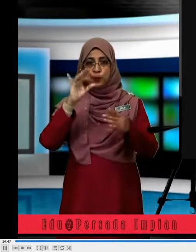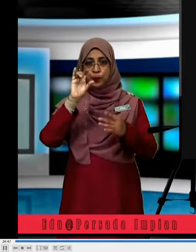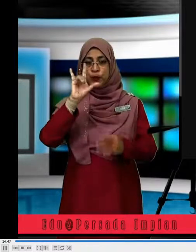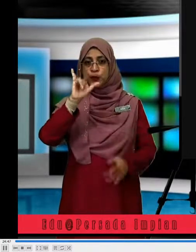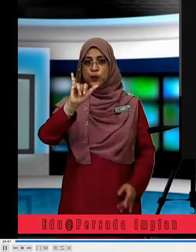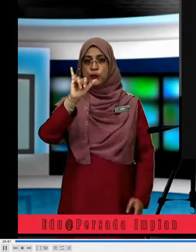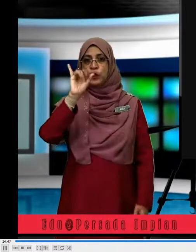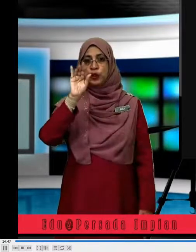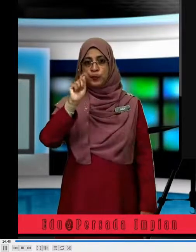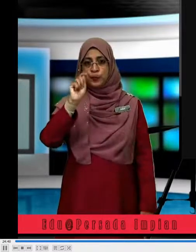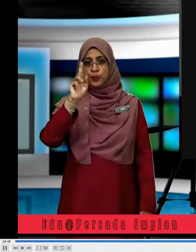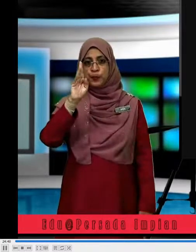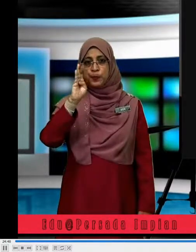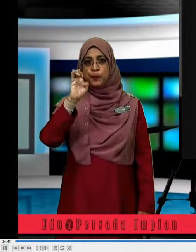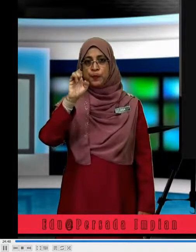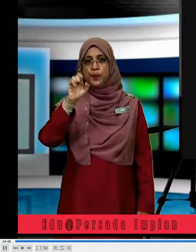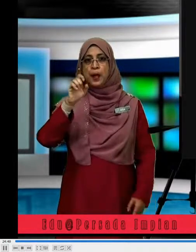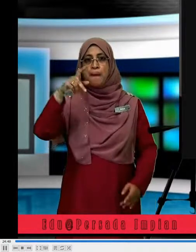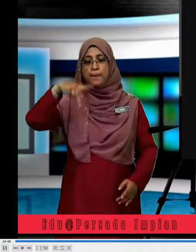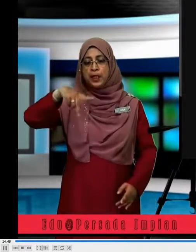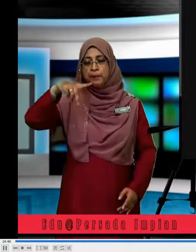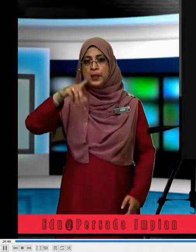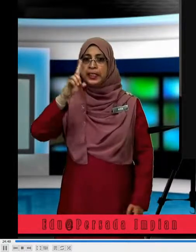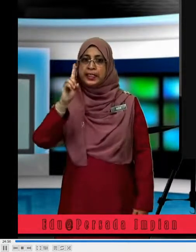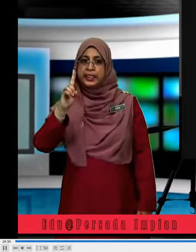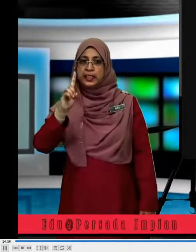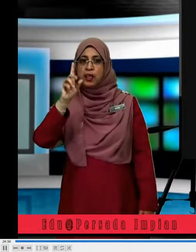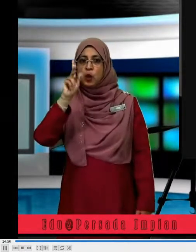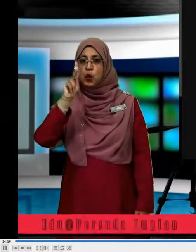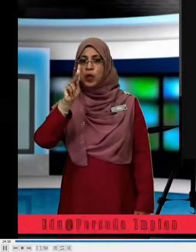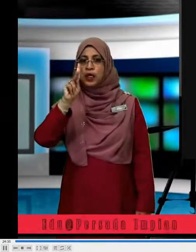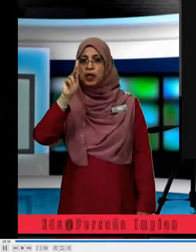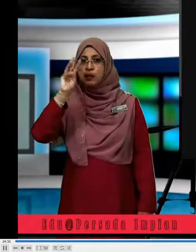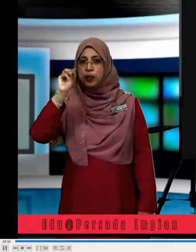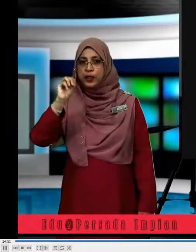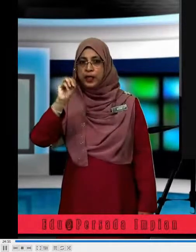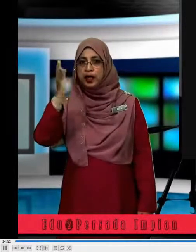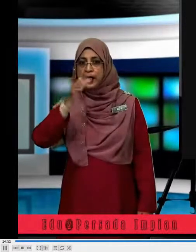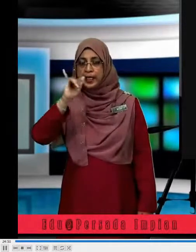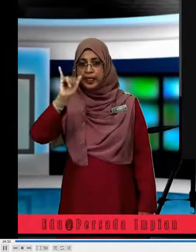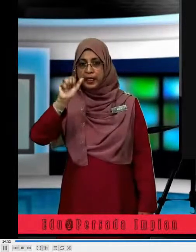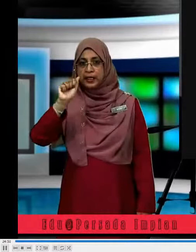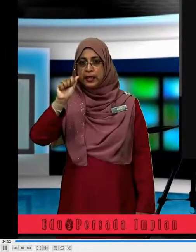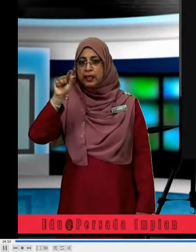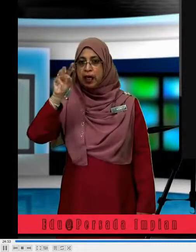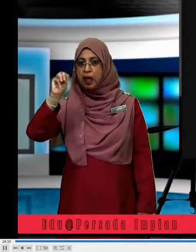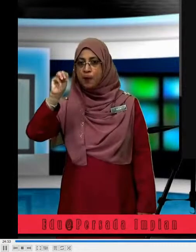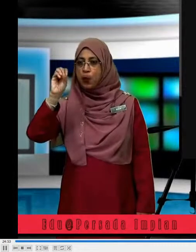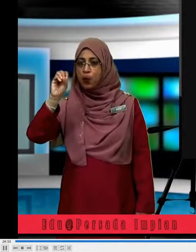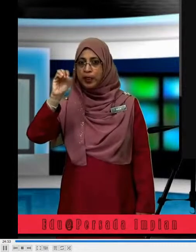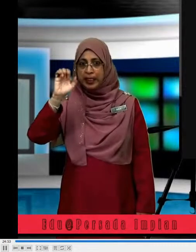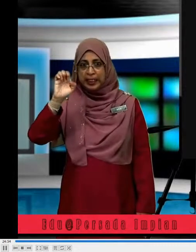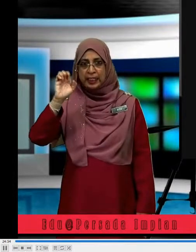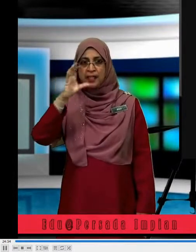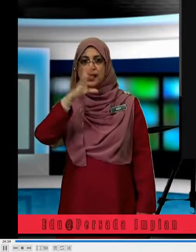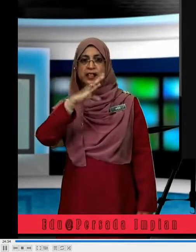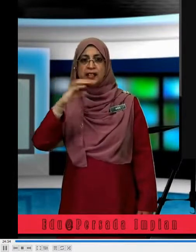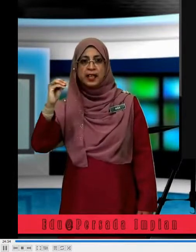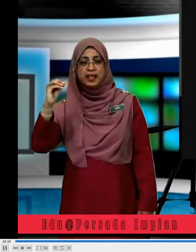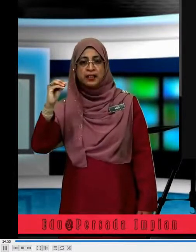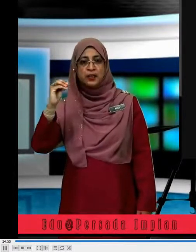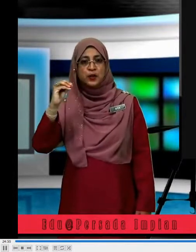Kyukyu tip PPT Kuala muda Yan MUI